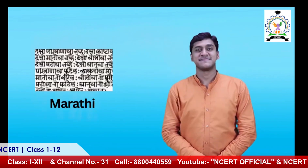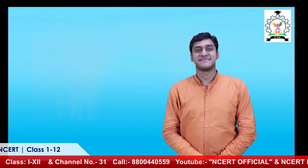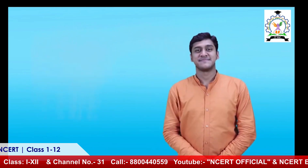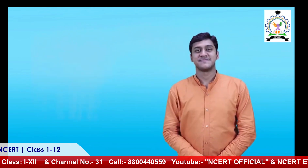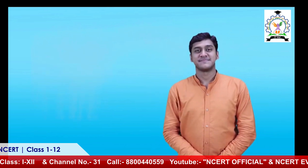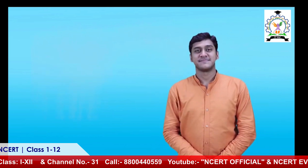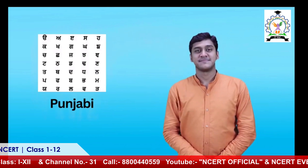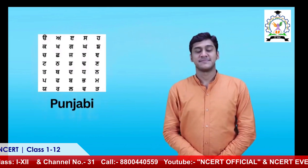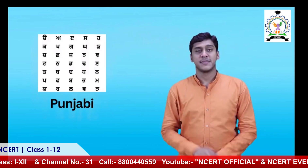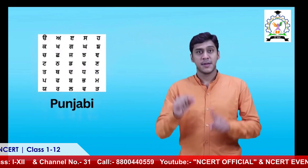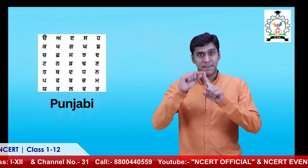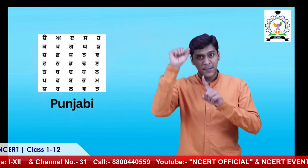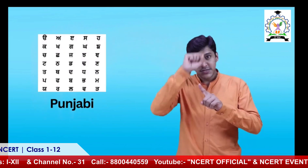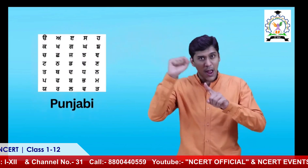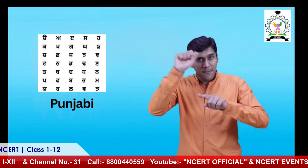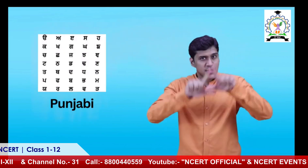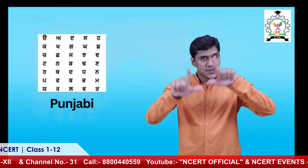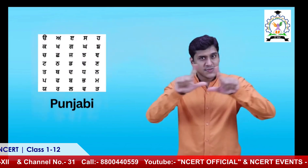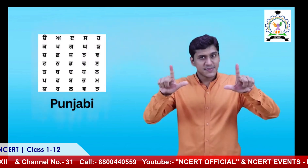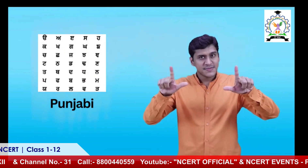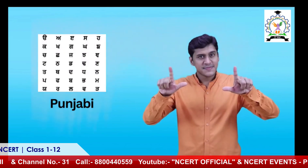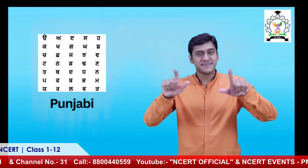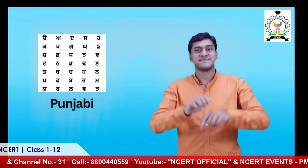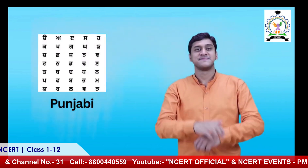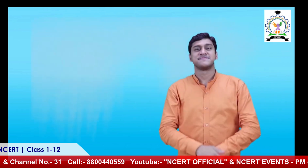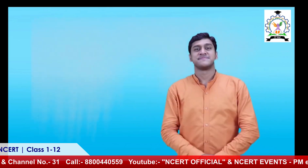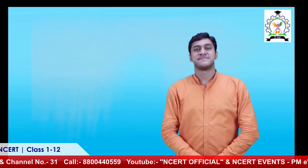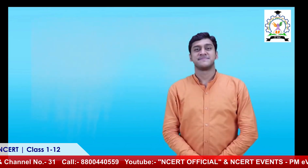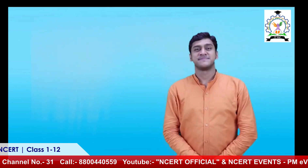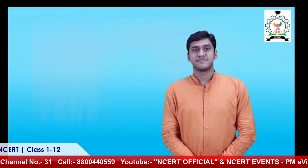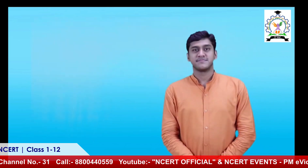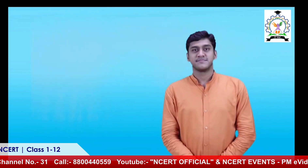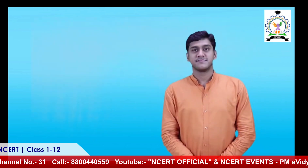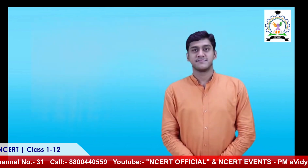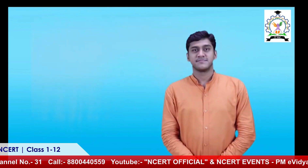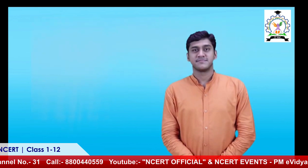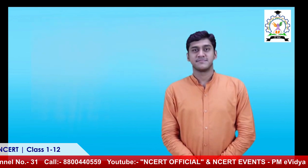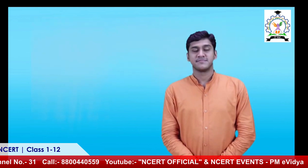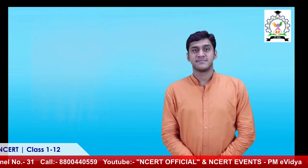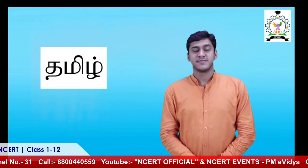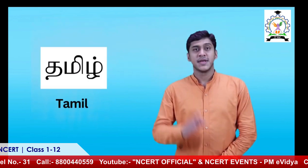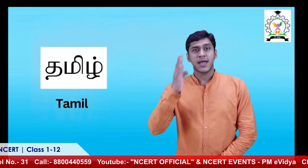मराठी। पंजाबी।